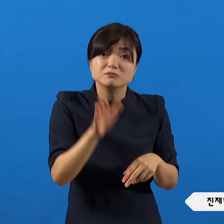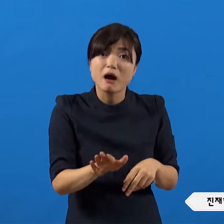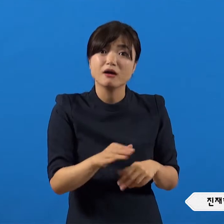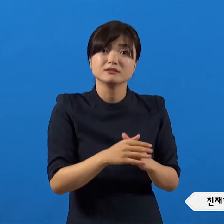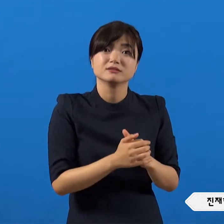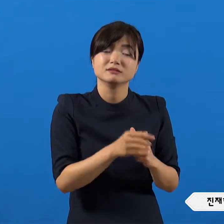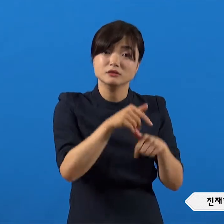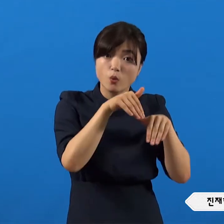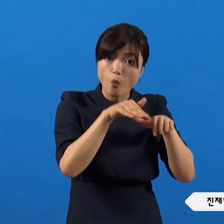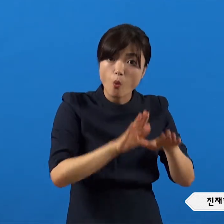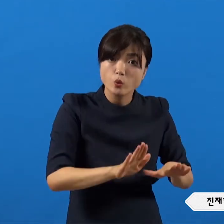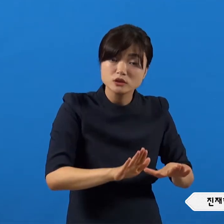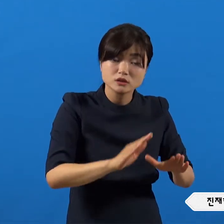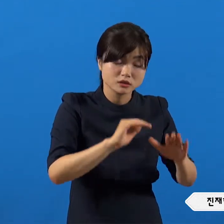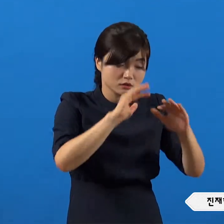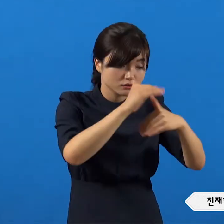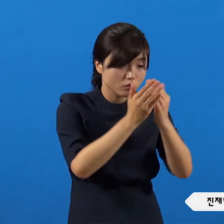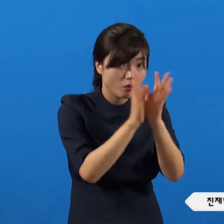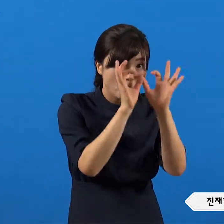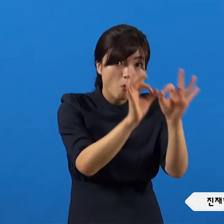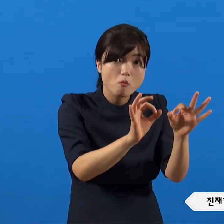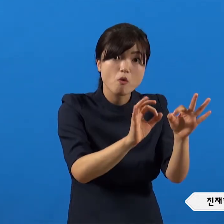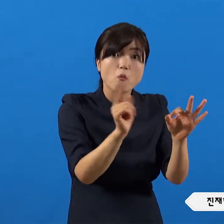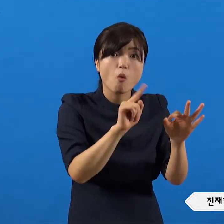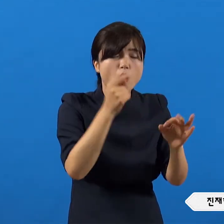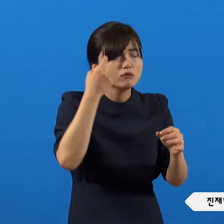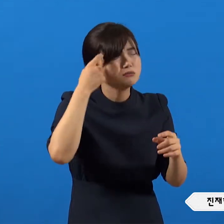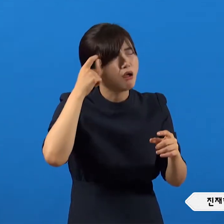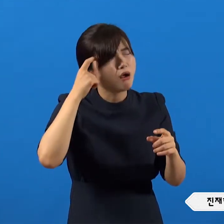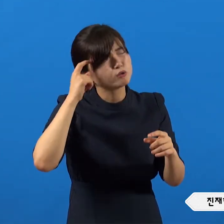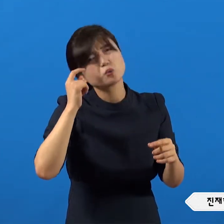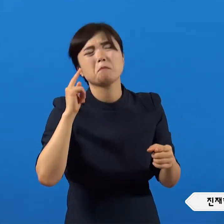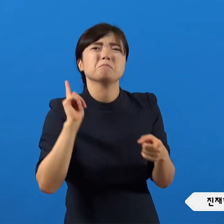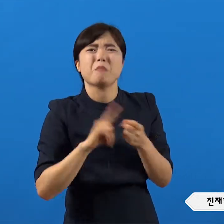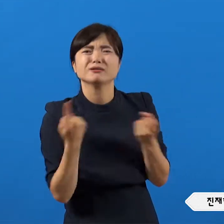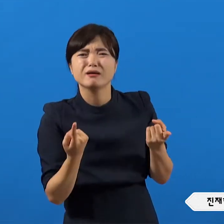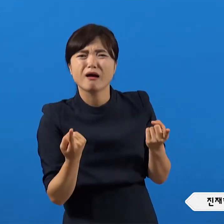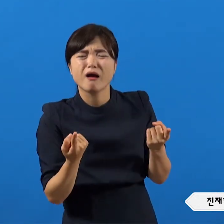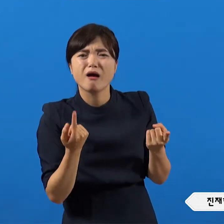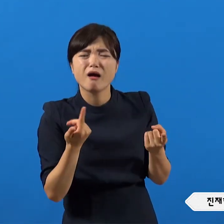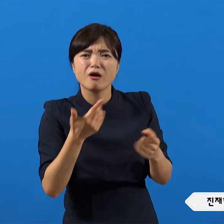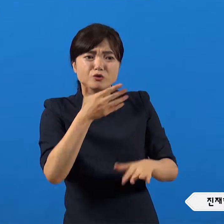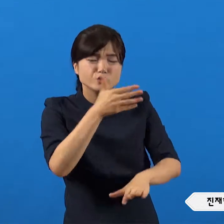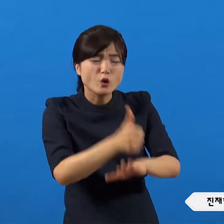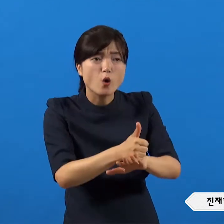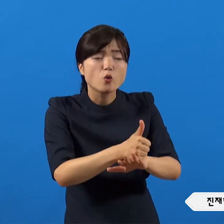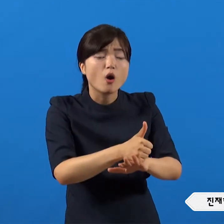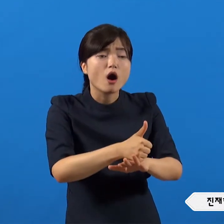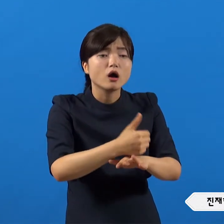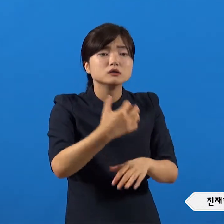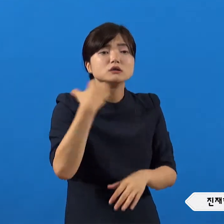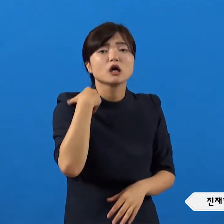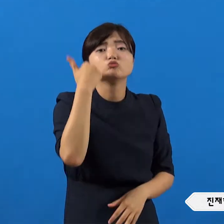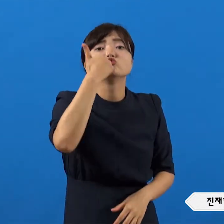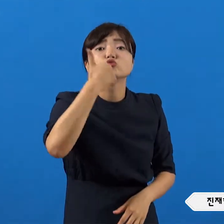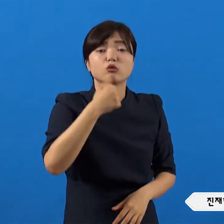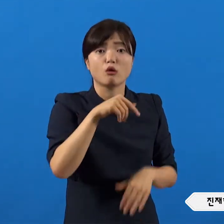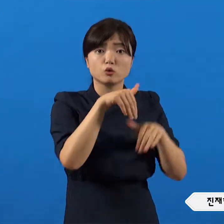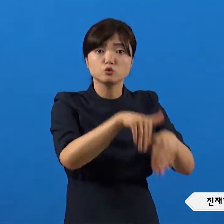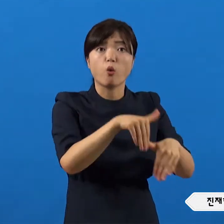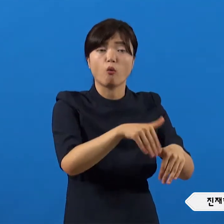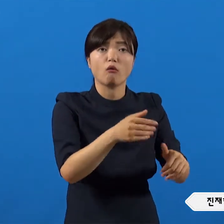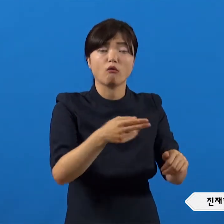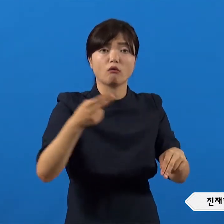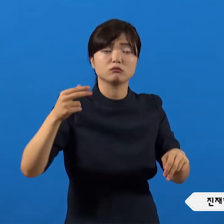있었지만 오늘 경우는 상식 밖의 일이 아닙니까? 그 결과가, 책임이 자기들에게도 떨어질